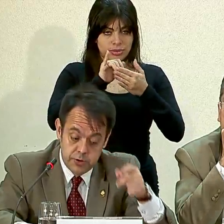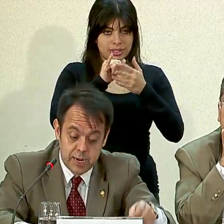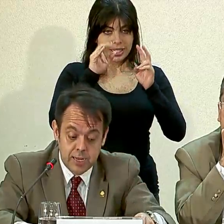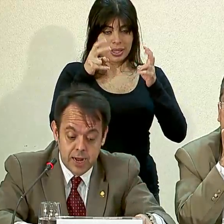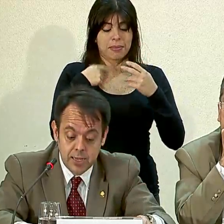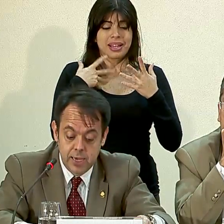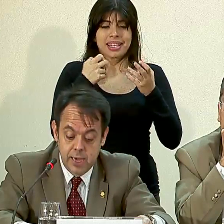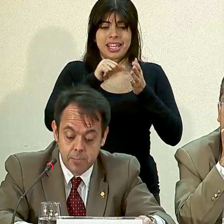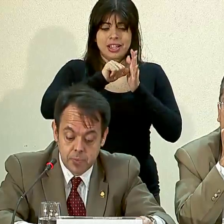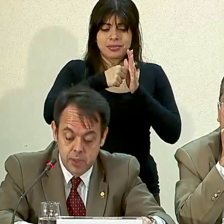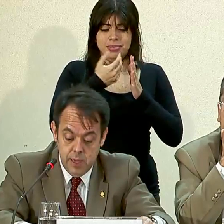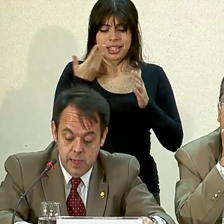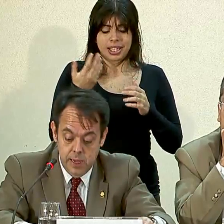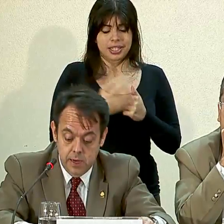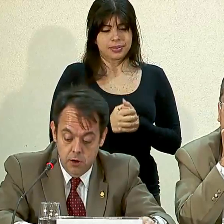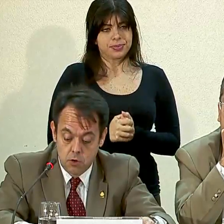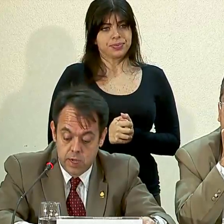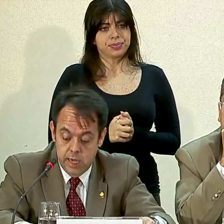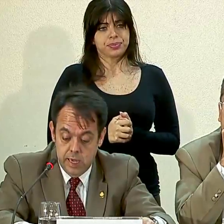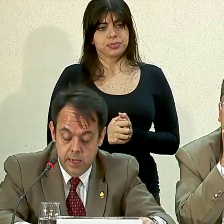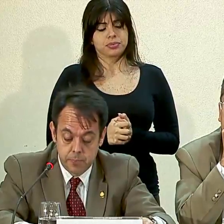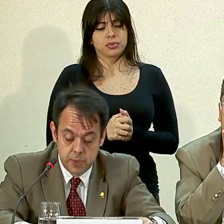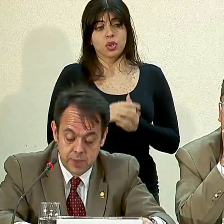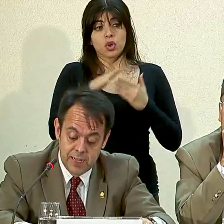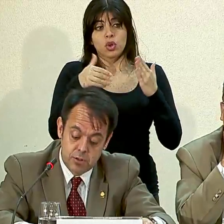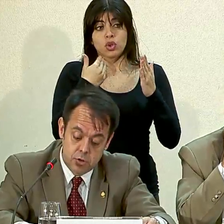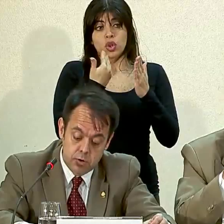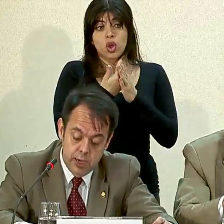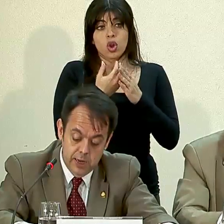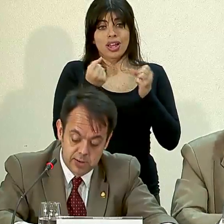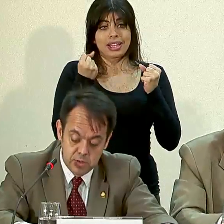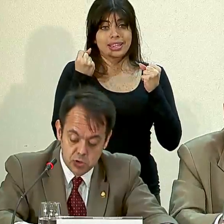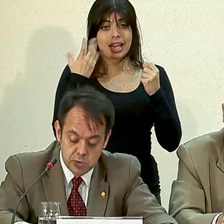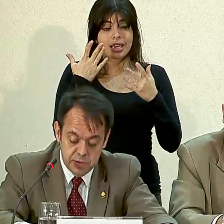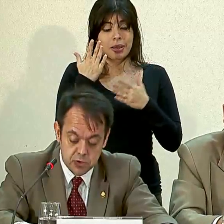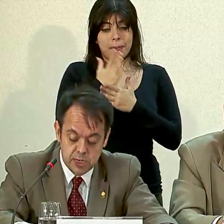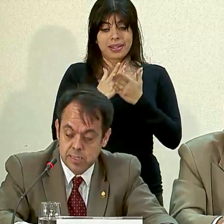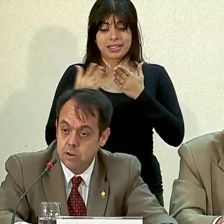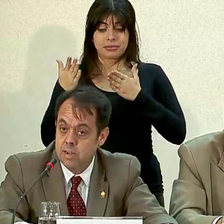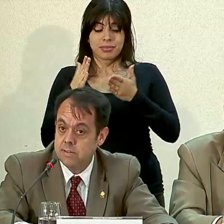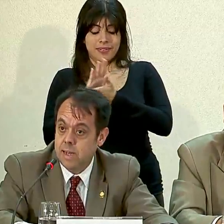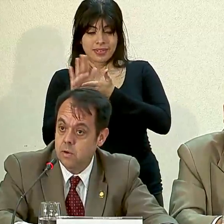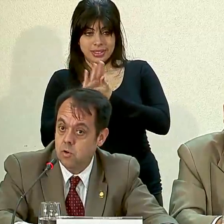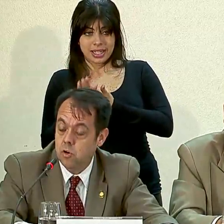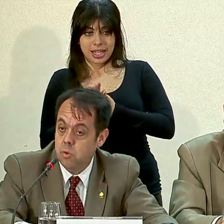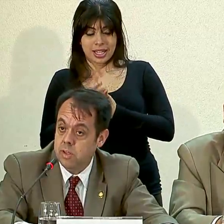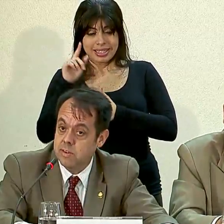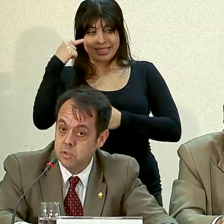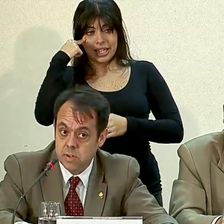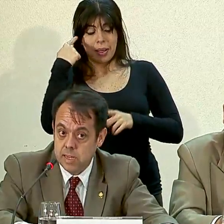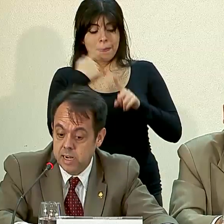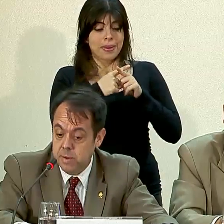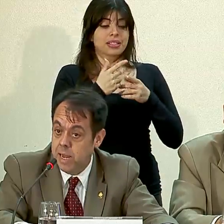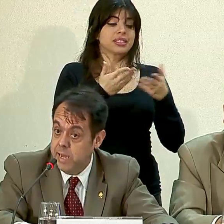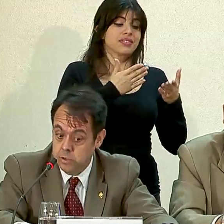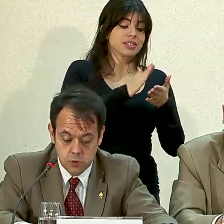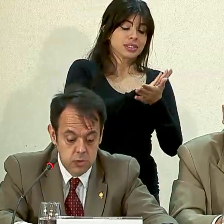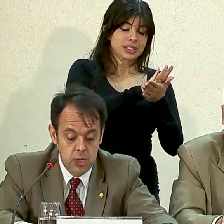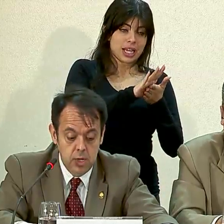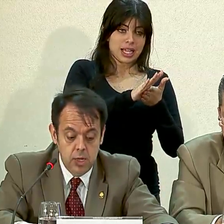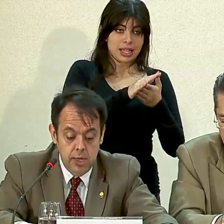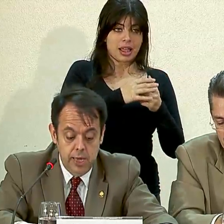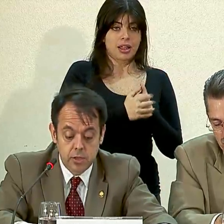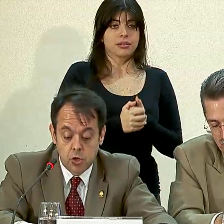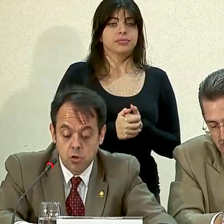Quiero recalcar que lo que tanto el Servicio Fitosanitario del Estado como el Servicio de Sanidad Animal han